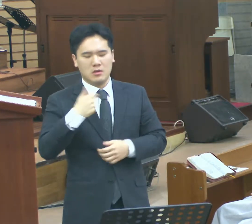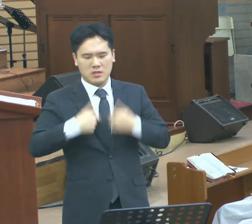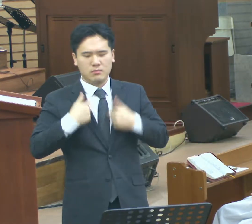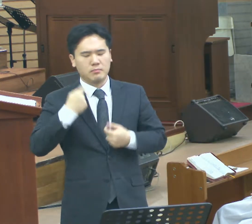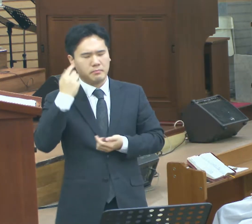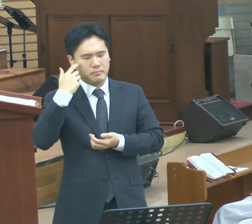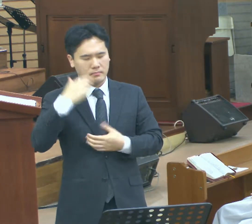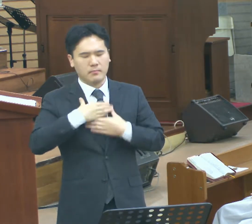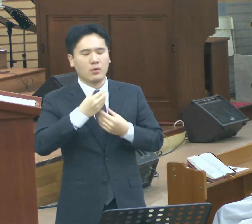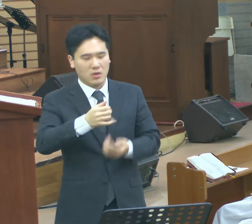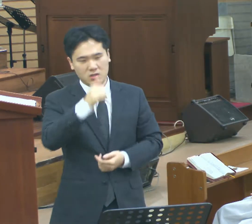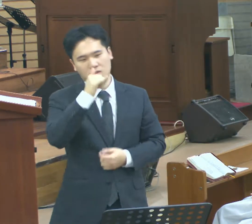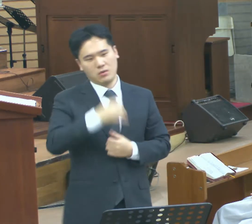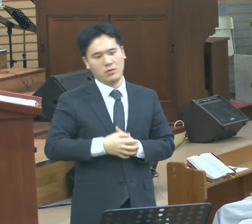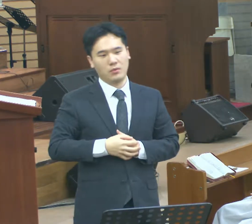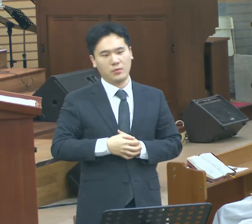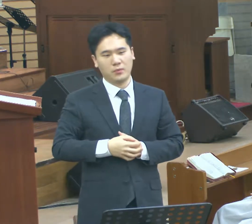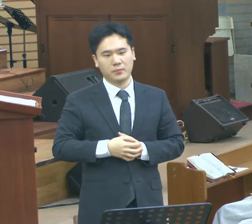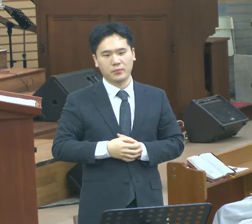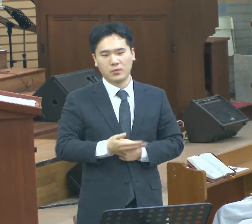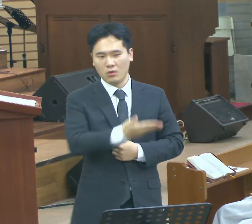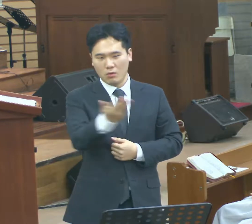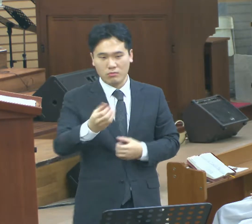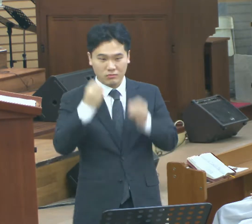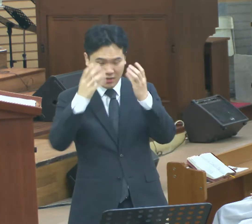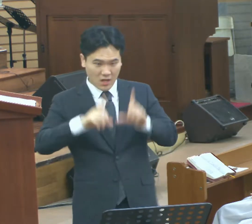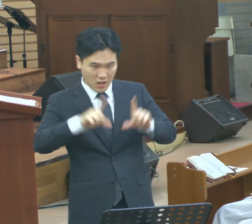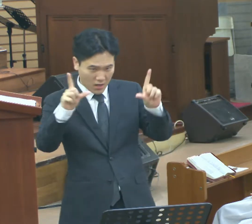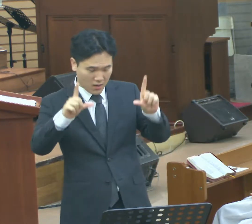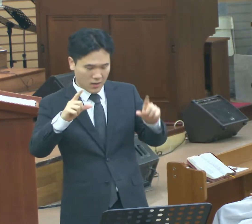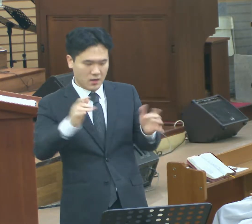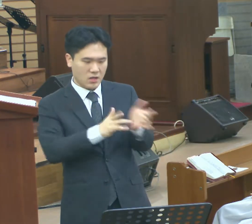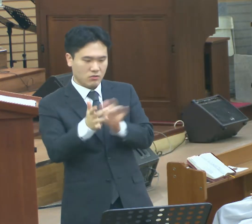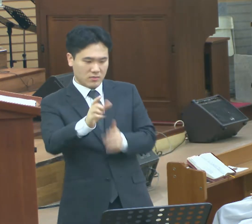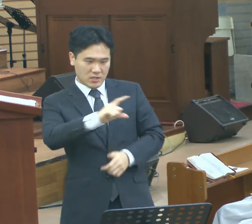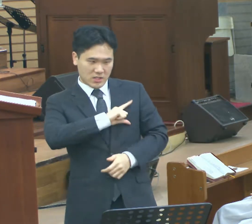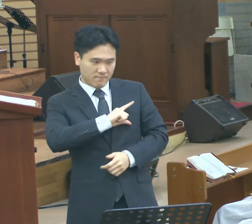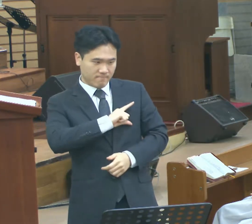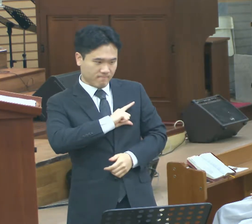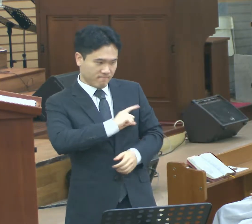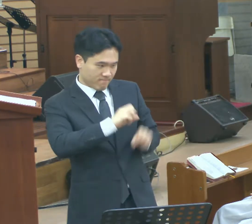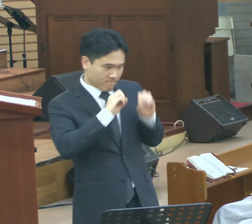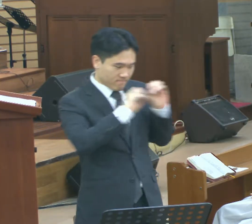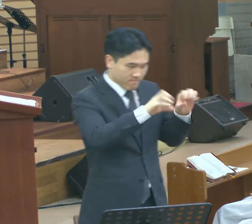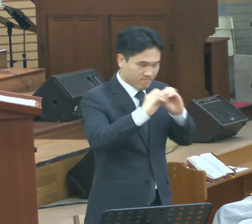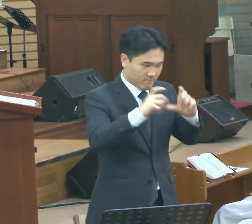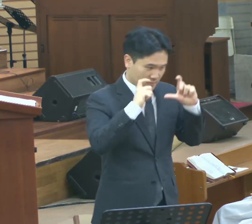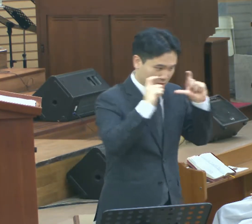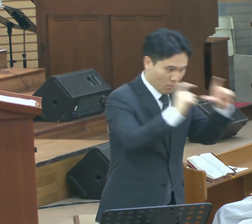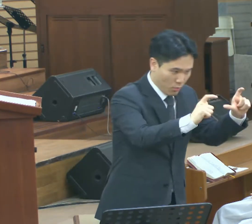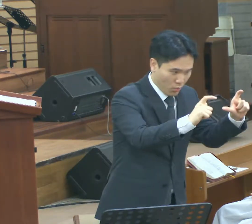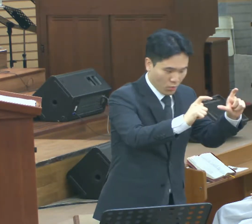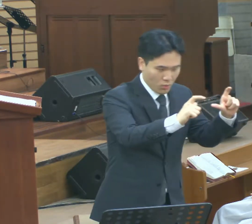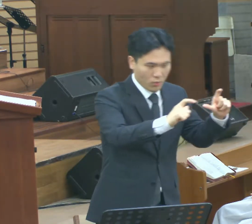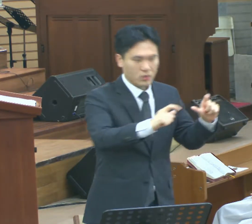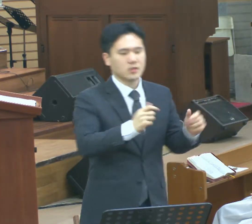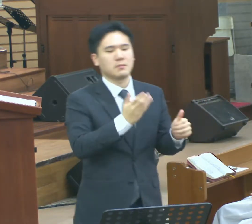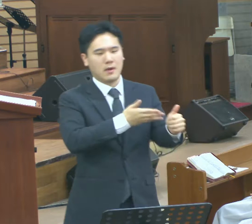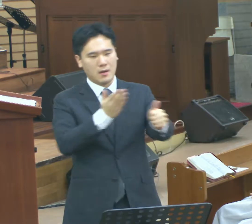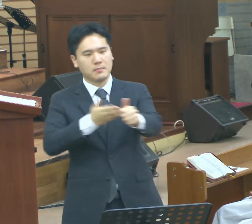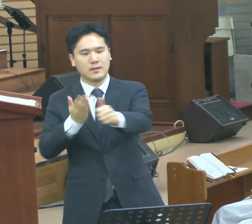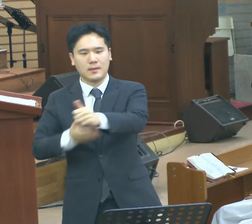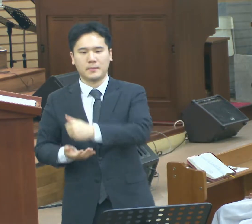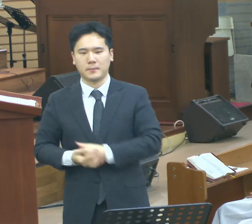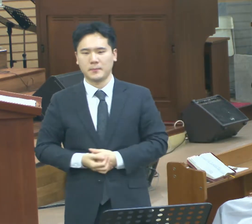뿐만 아니라 그 이름을 선포하는 전도자가 되고 선교하는 사람이 되고 믿음의 사람들이 되시기를